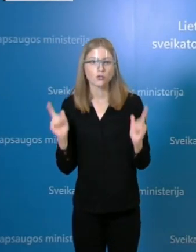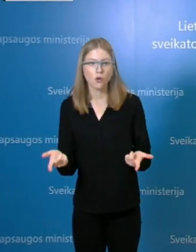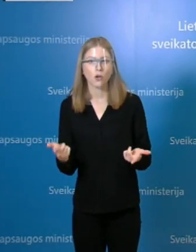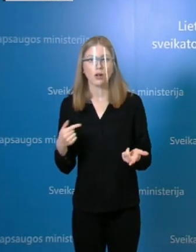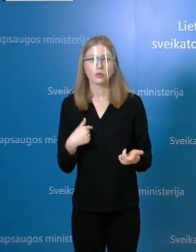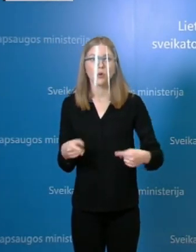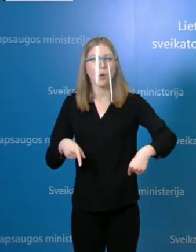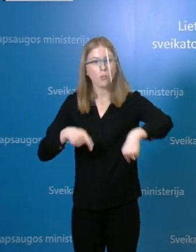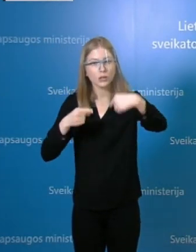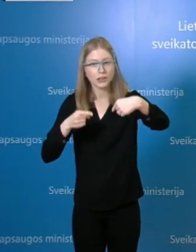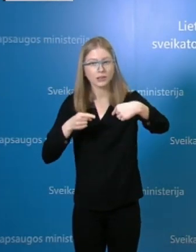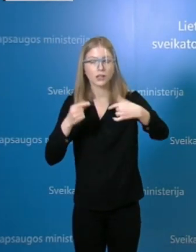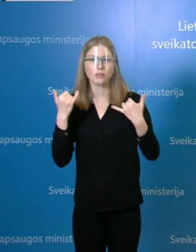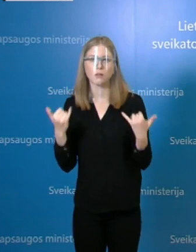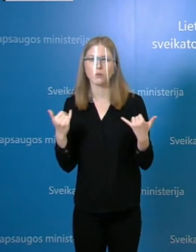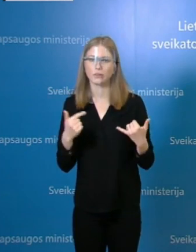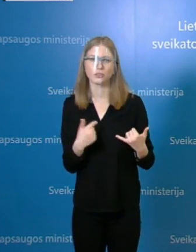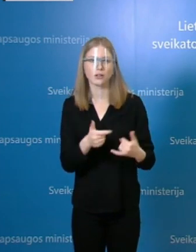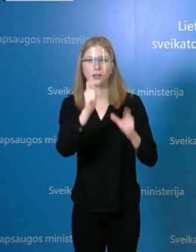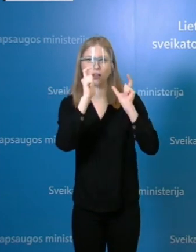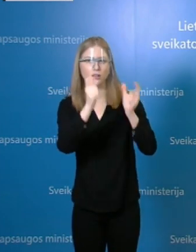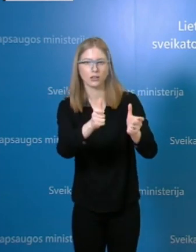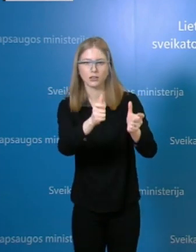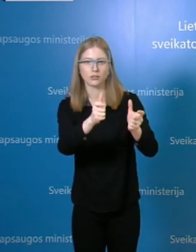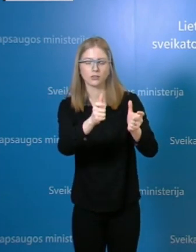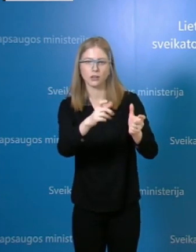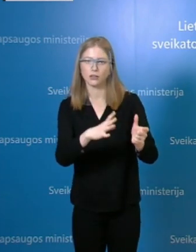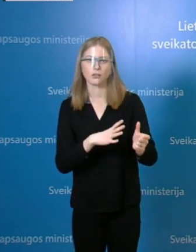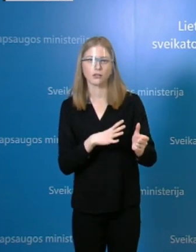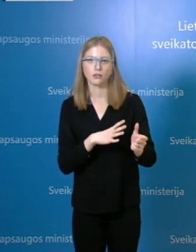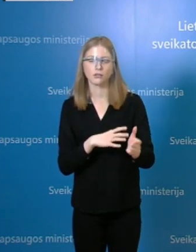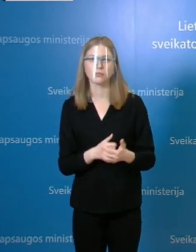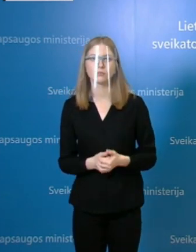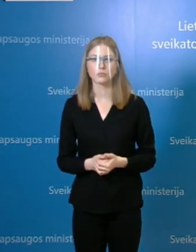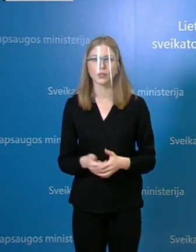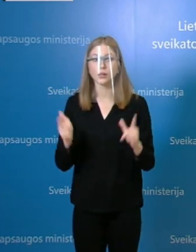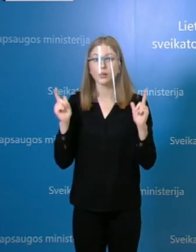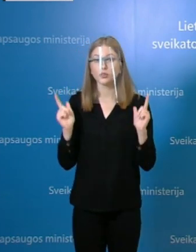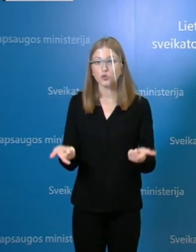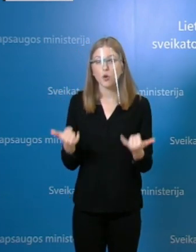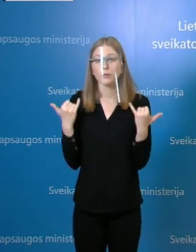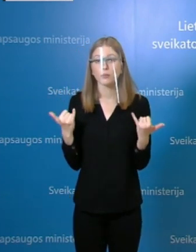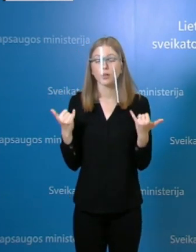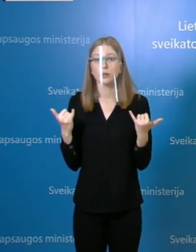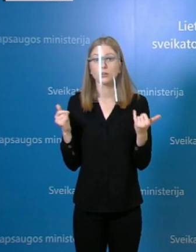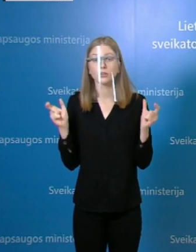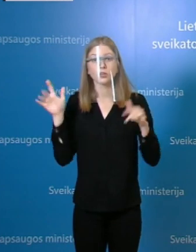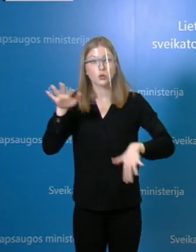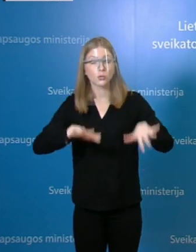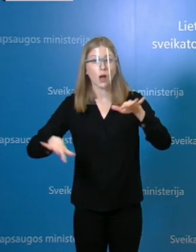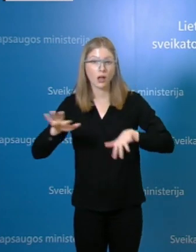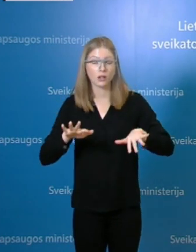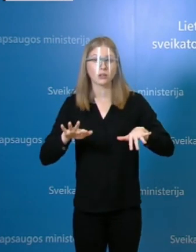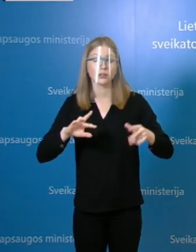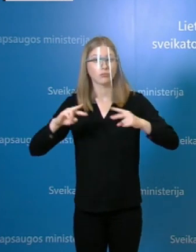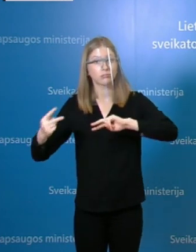opozicijai dabar labai aiškiai atsakyti, todėl kad jūs turbūt matot, kiek dinamiška yra pati situacija, nuolat bendraujam